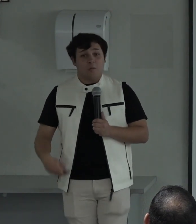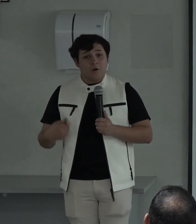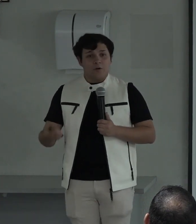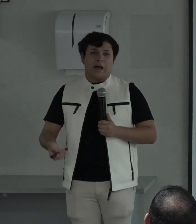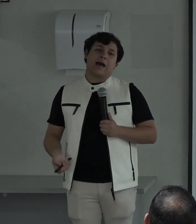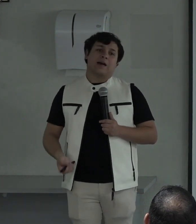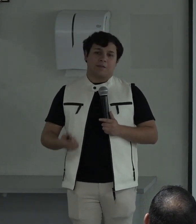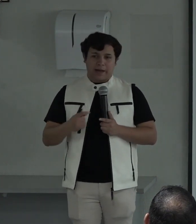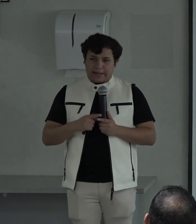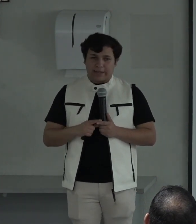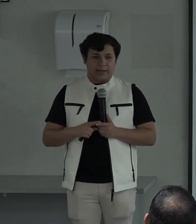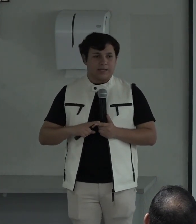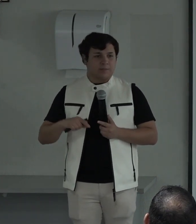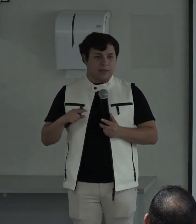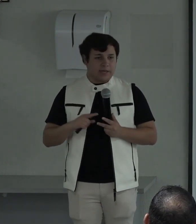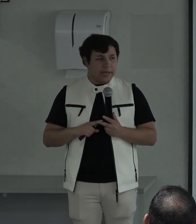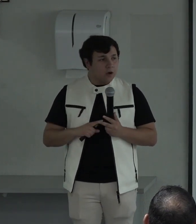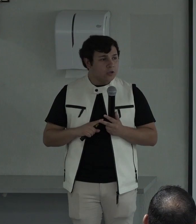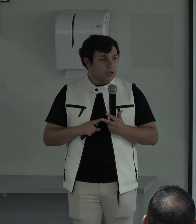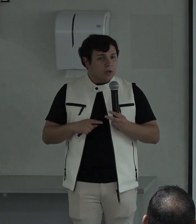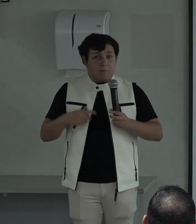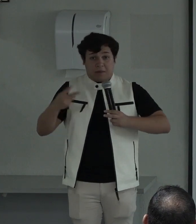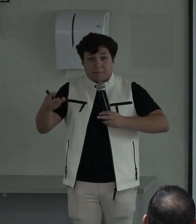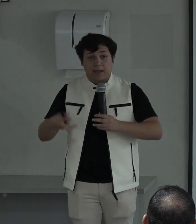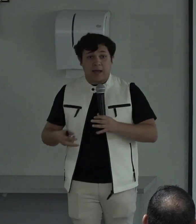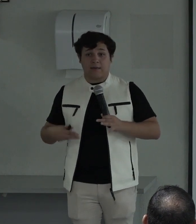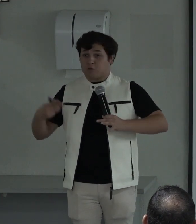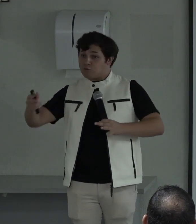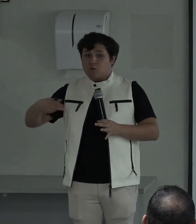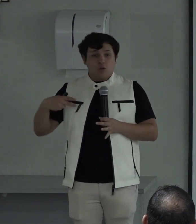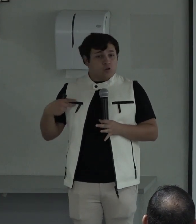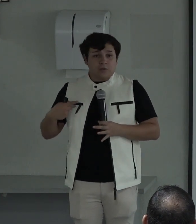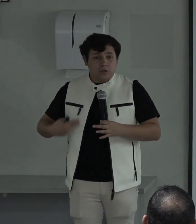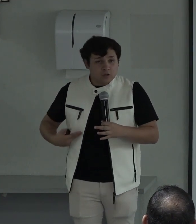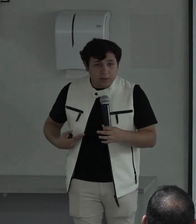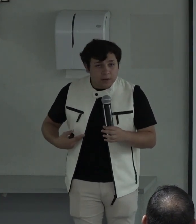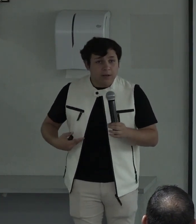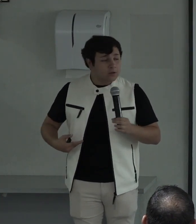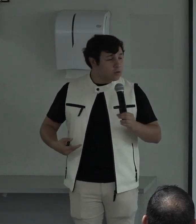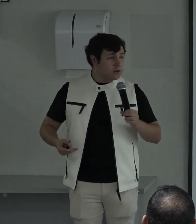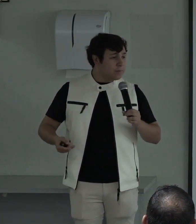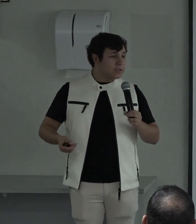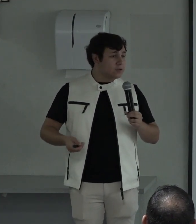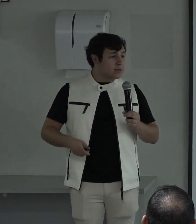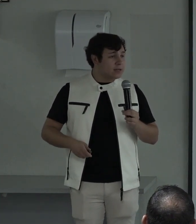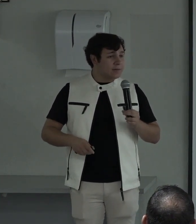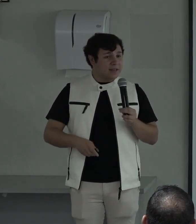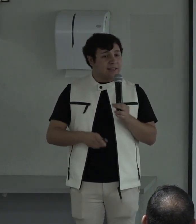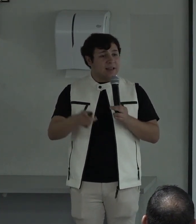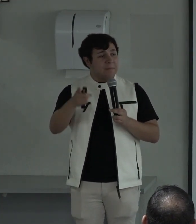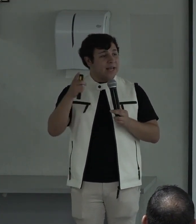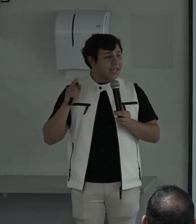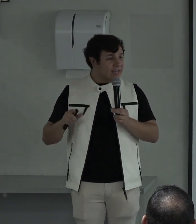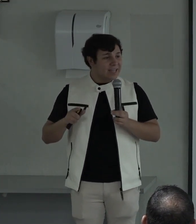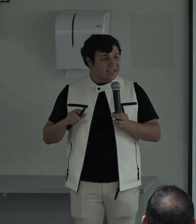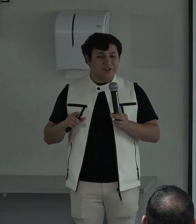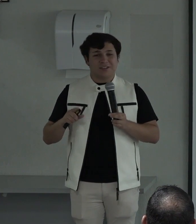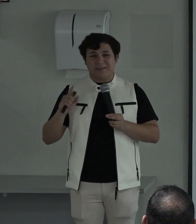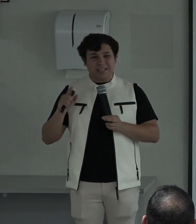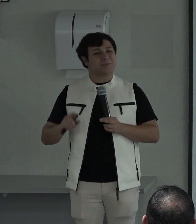¿Cómo? Imágenes, videos, mímica. Como si yo estuviera hablando con una persona que viene de Alemania, que no sabe ni